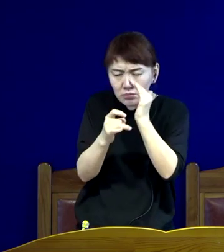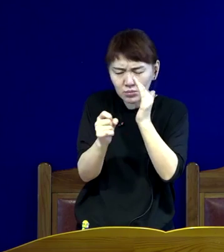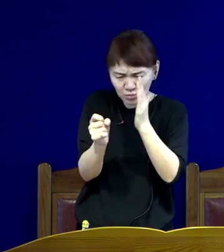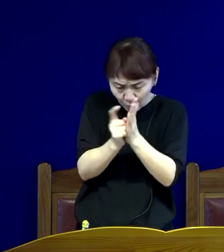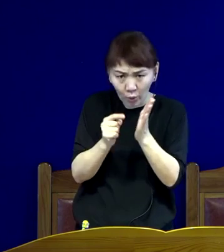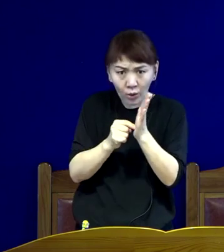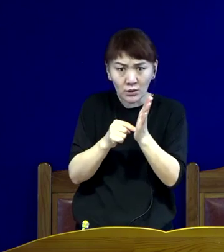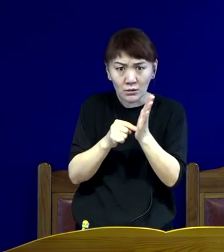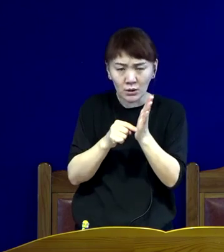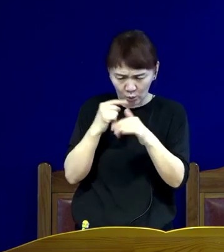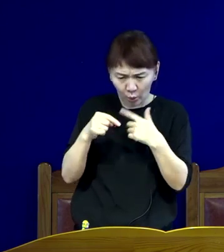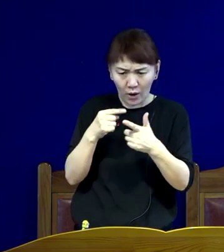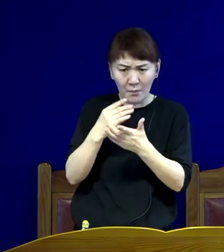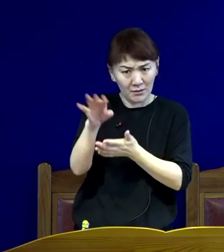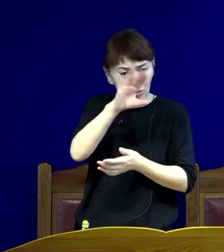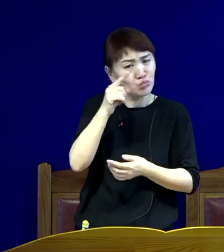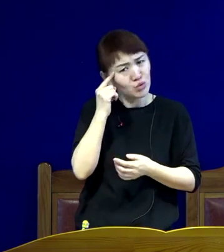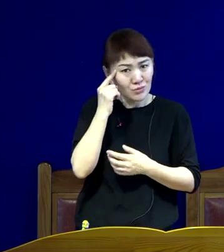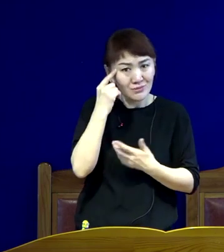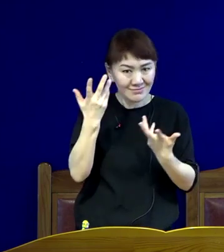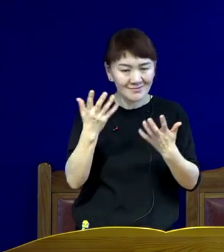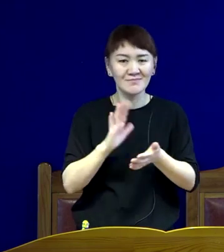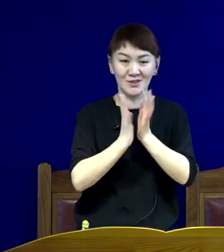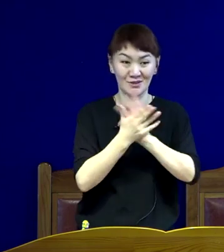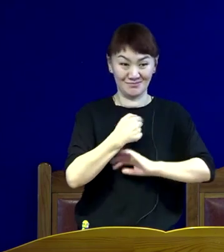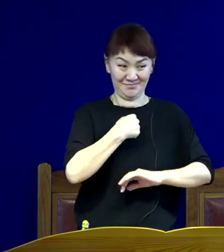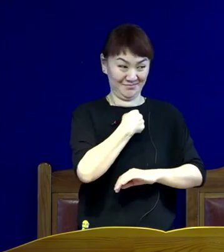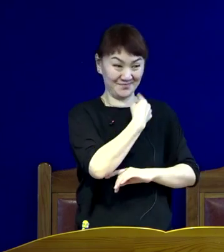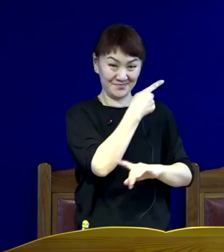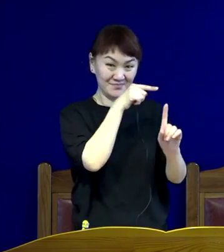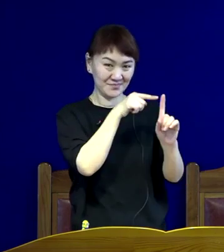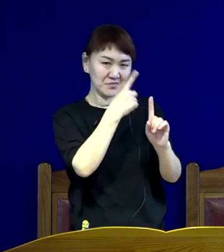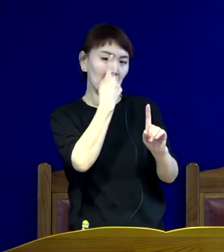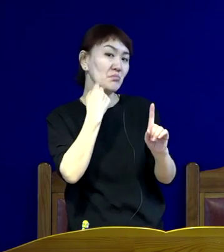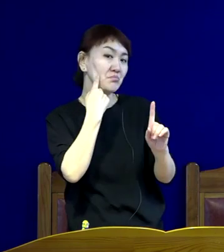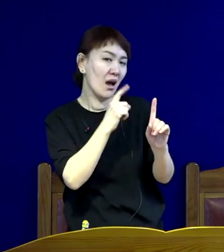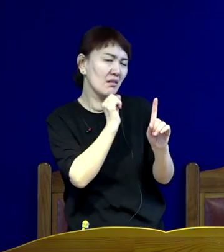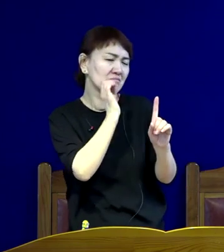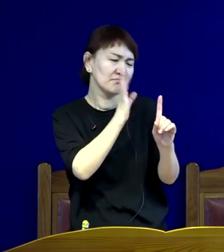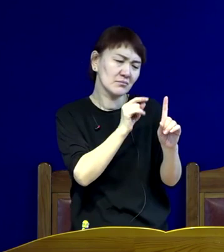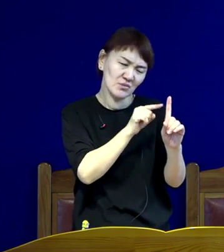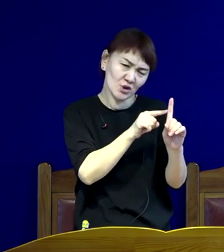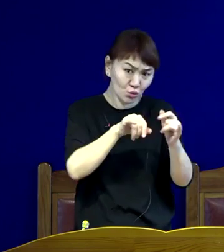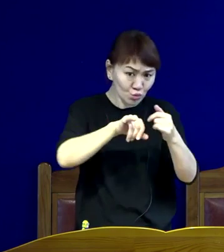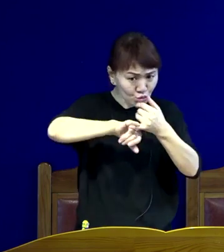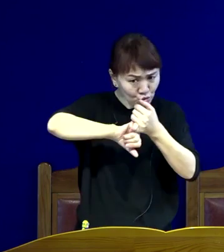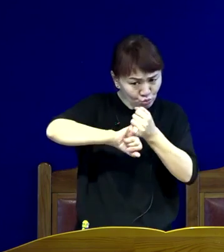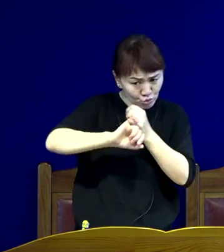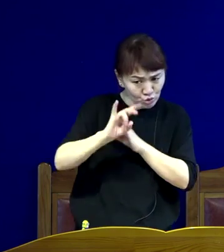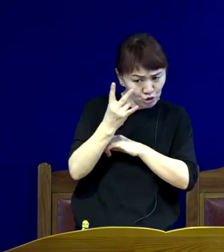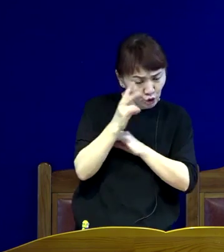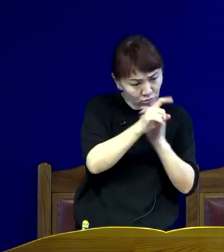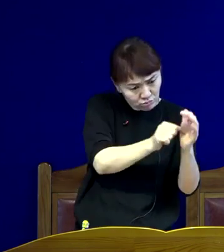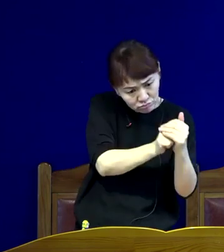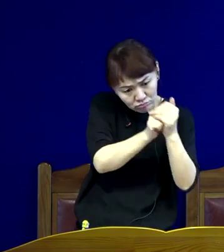нөхрөө хүндэлдэггүй гэсэн чинь үгүй гэсэн. Тэгвэл хүндэлж эхлээрэй гэж хэлсэн.